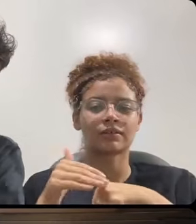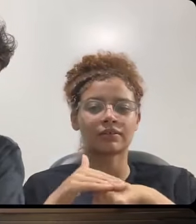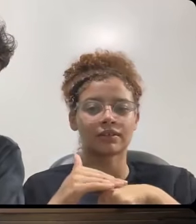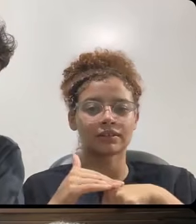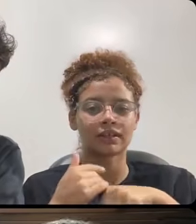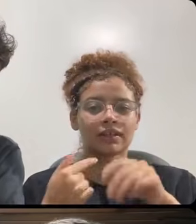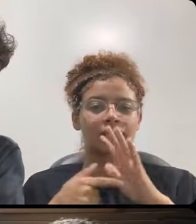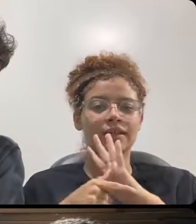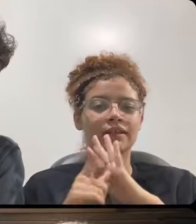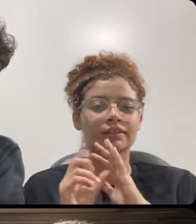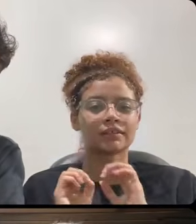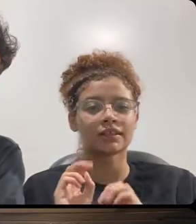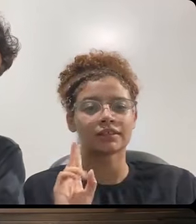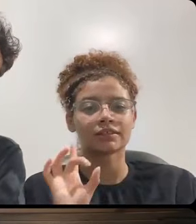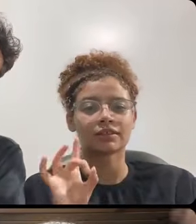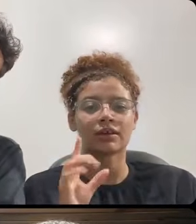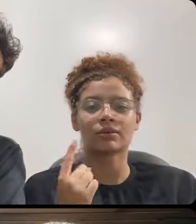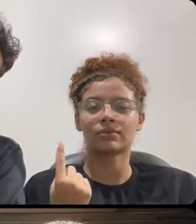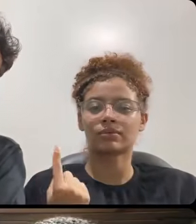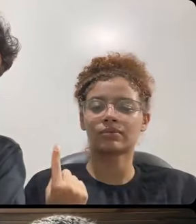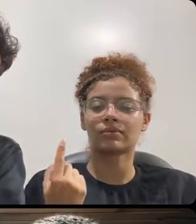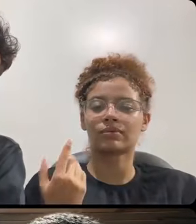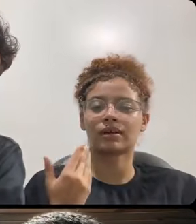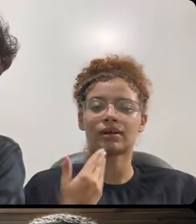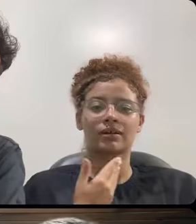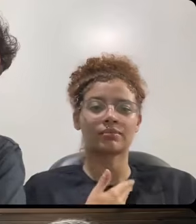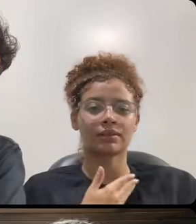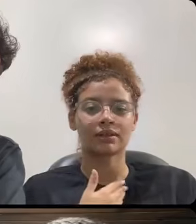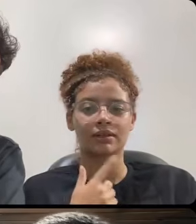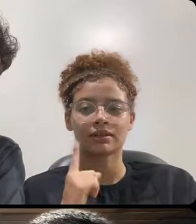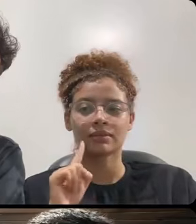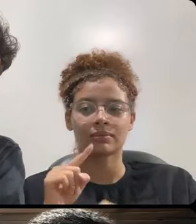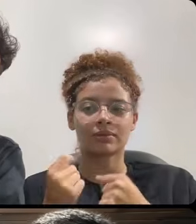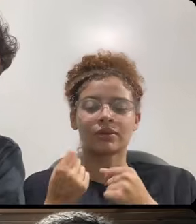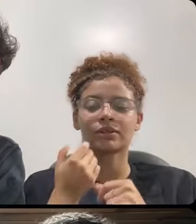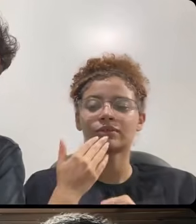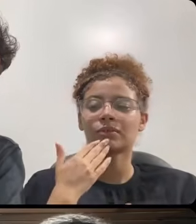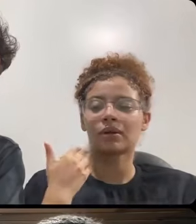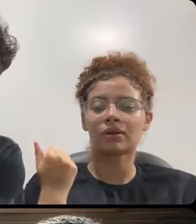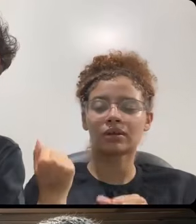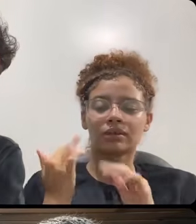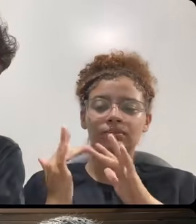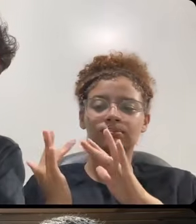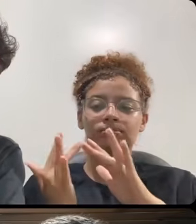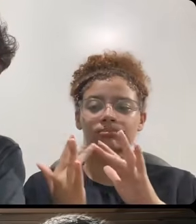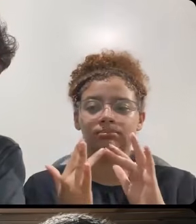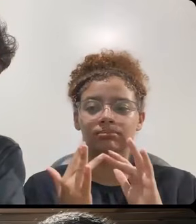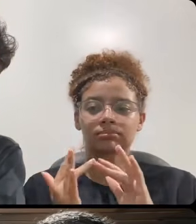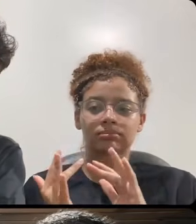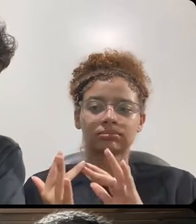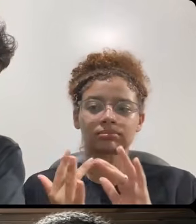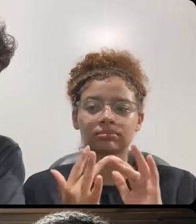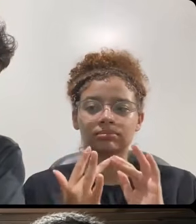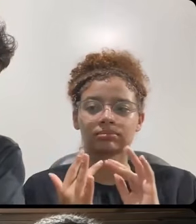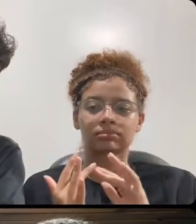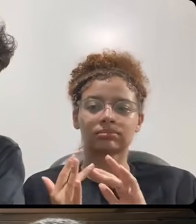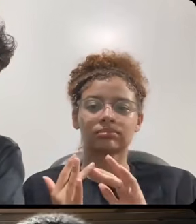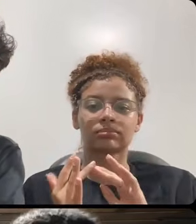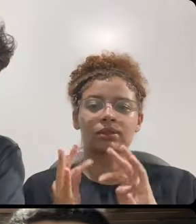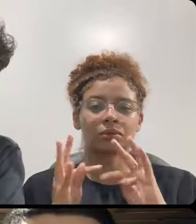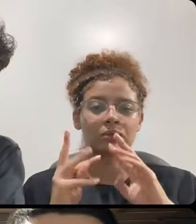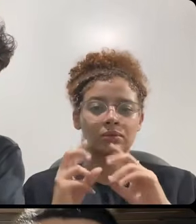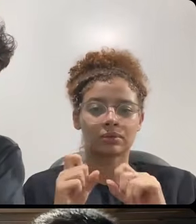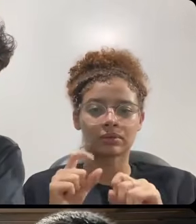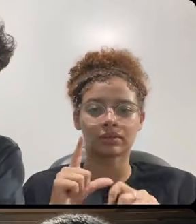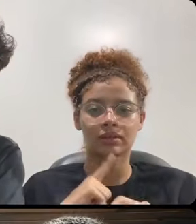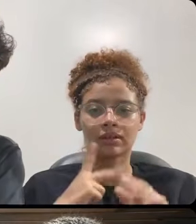era só ele e um amigo. Aí depois o amigo citou outros cientistas também. Entende? Então, tudo tem um